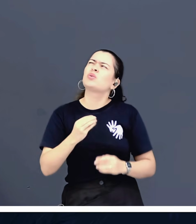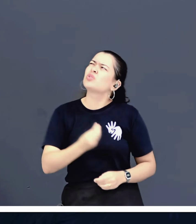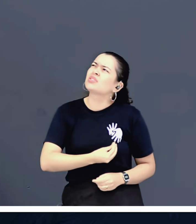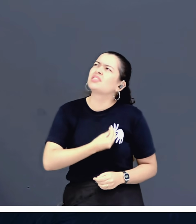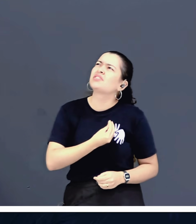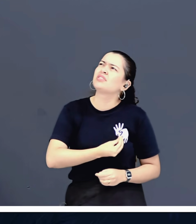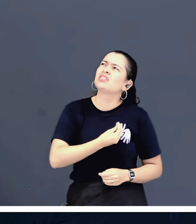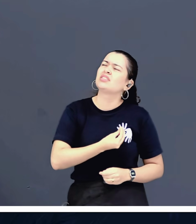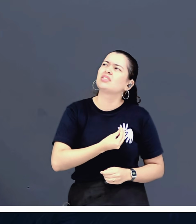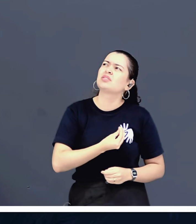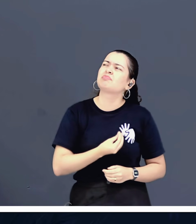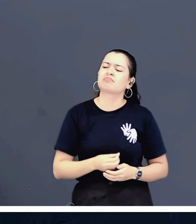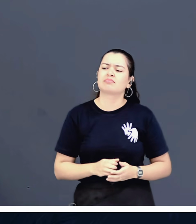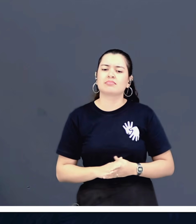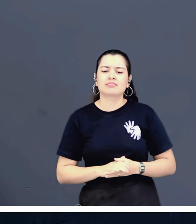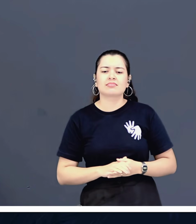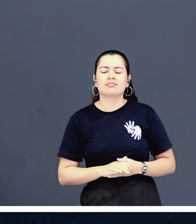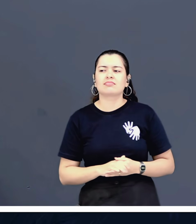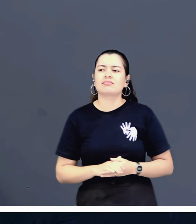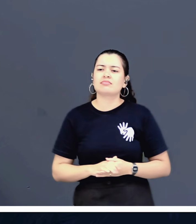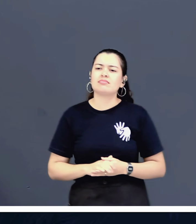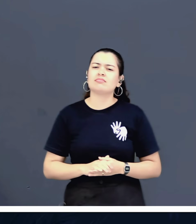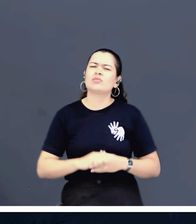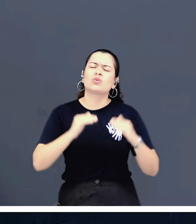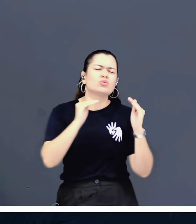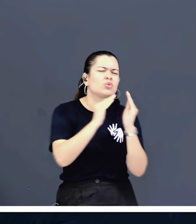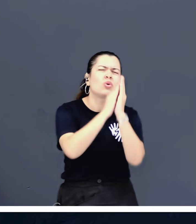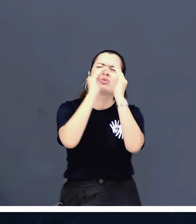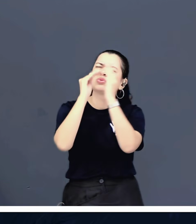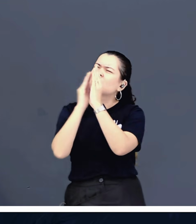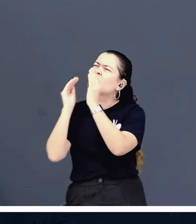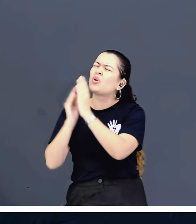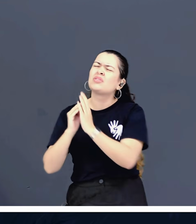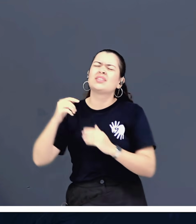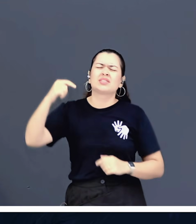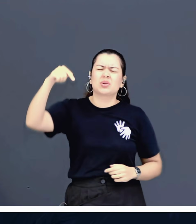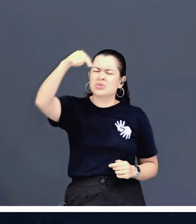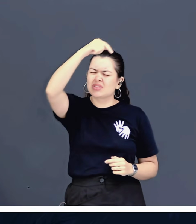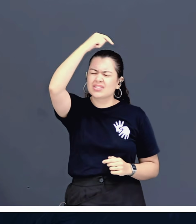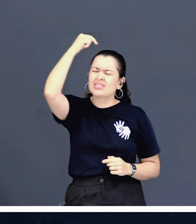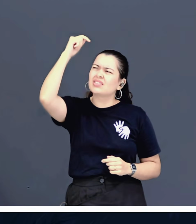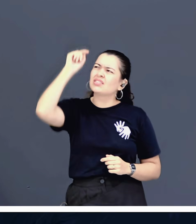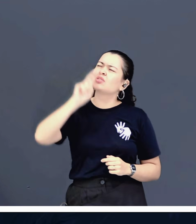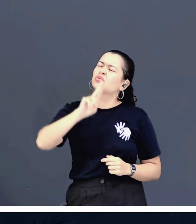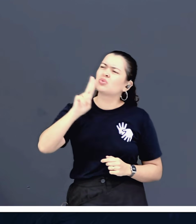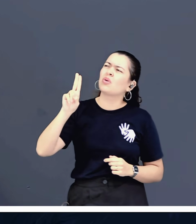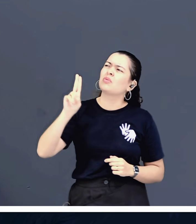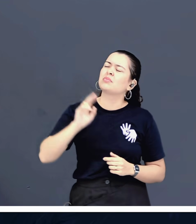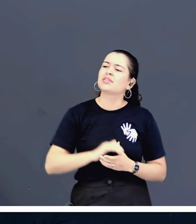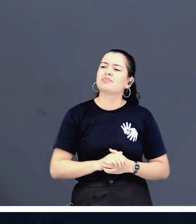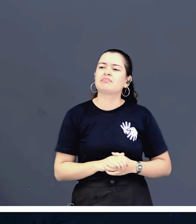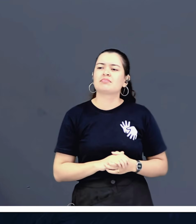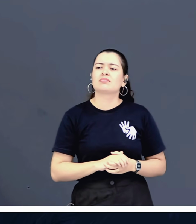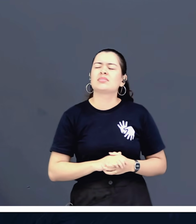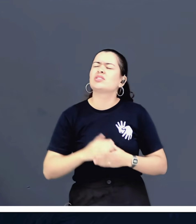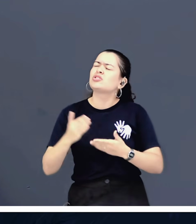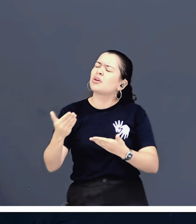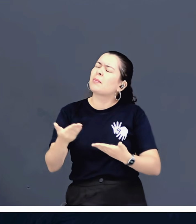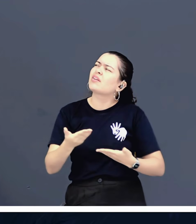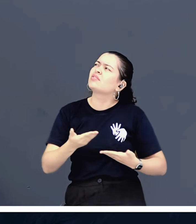vidas, render louvores ao teu santo nome. Seja bem-vindo,